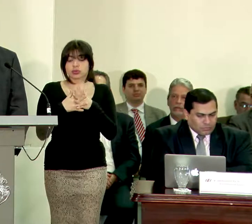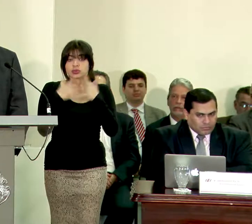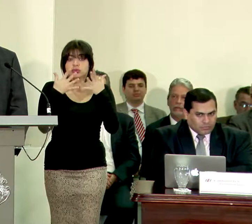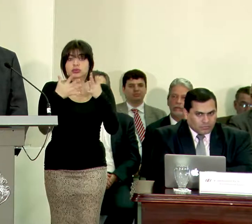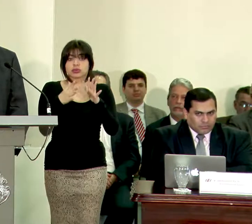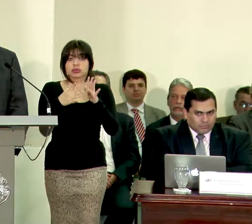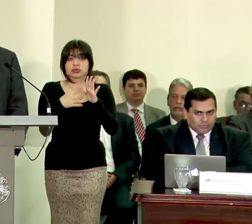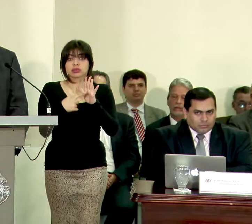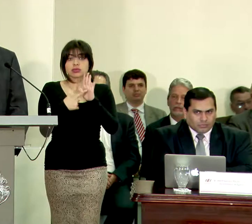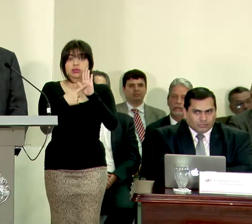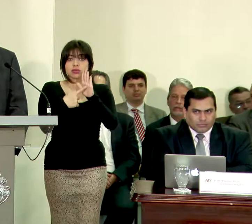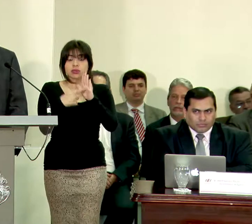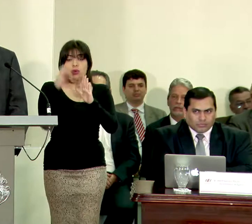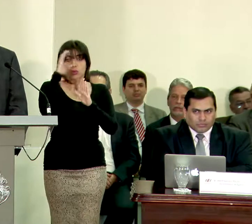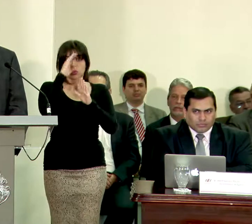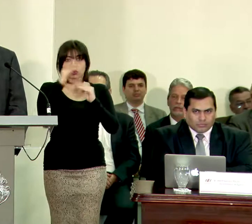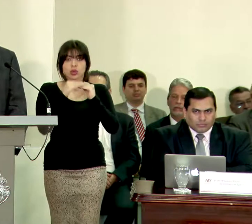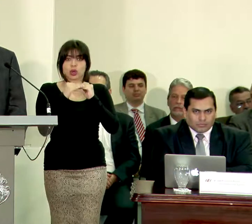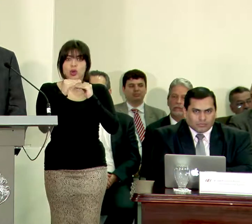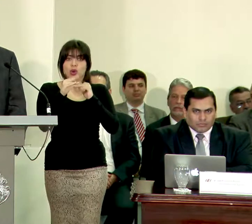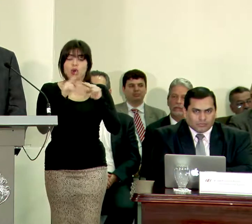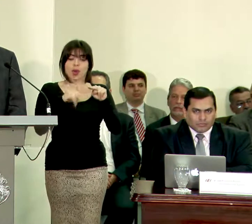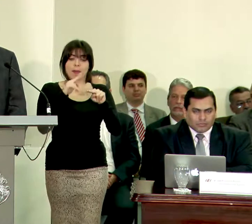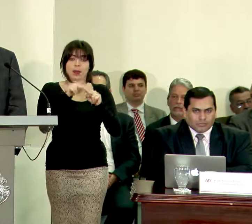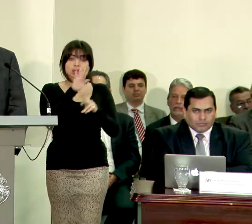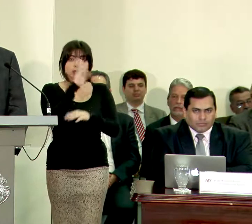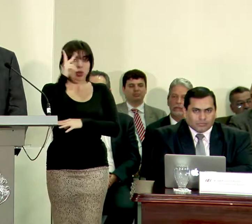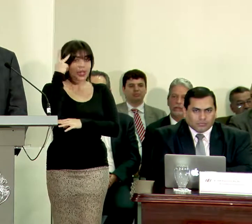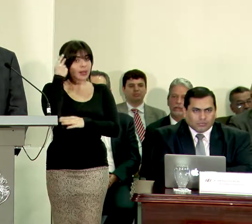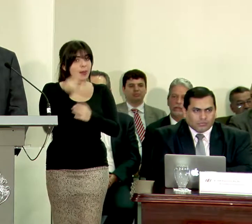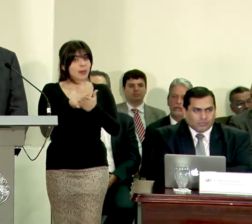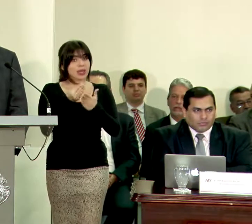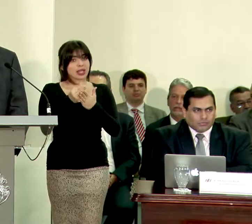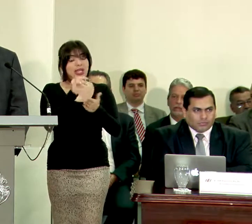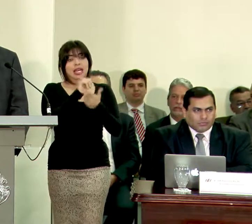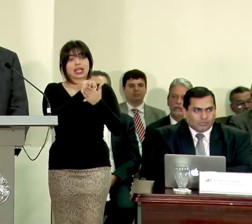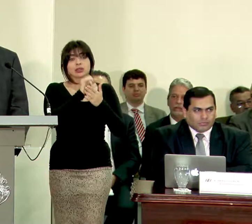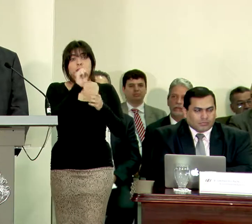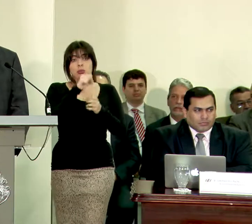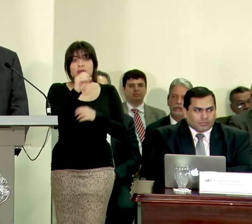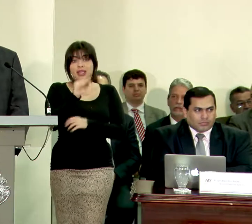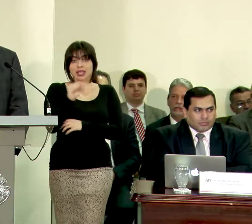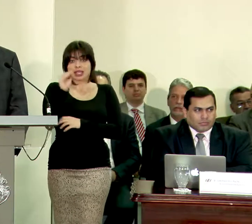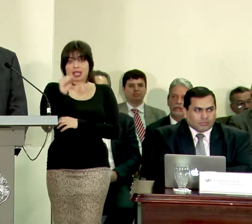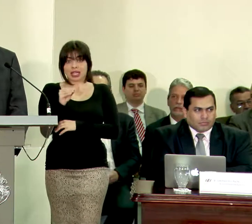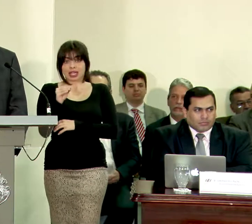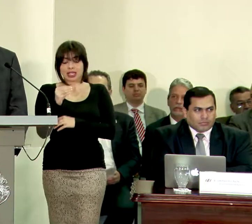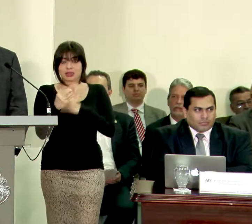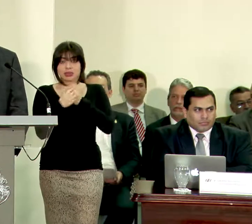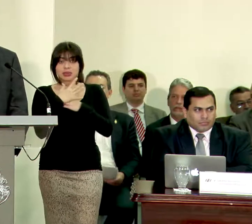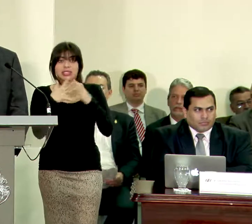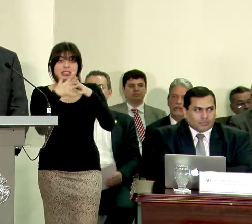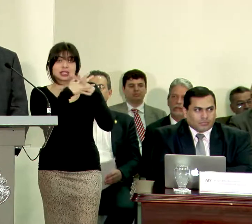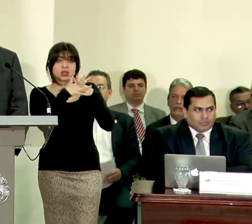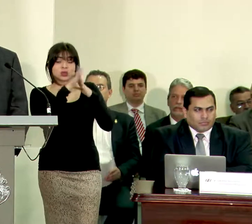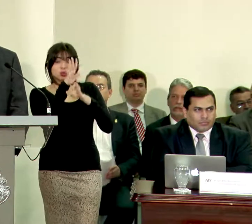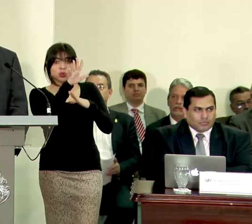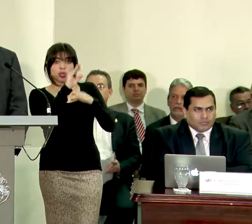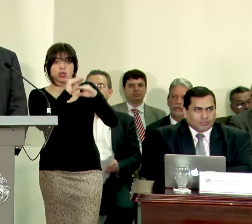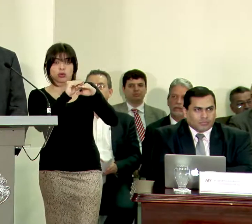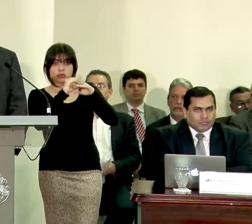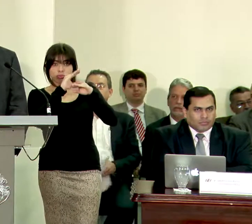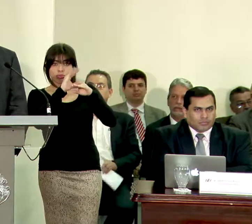pretende normalizar su política monetaria, y eso podría hacer que la tasa de interés en Estados Unidos suba